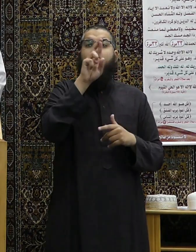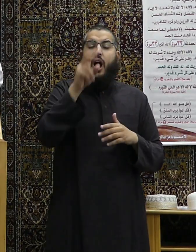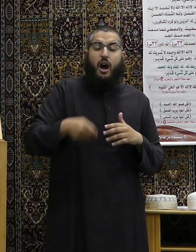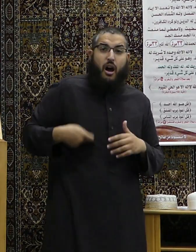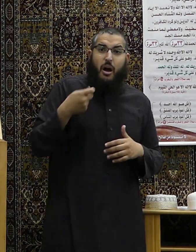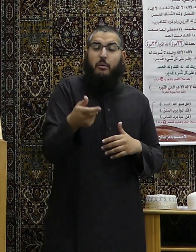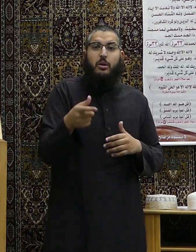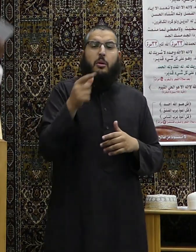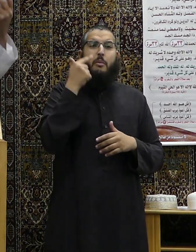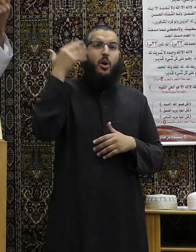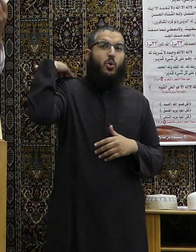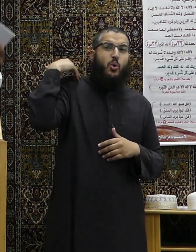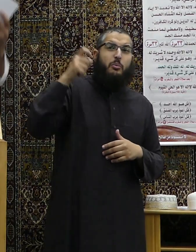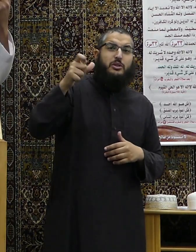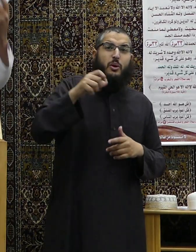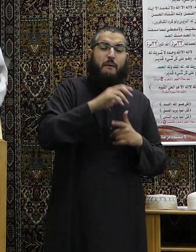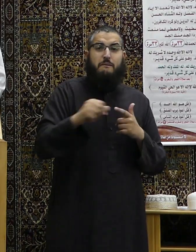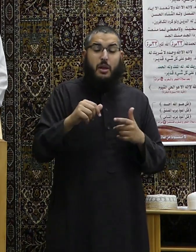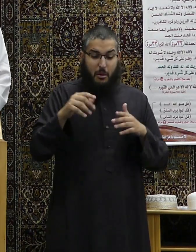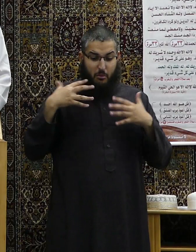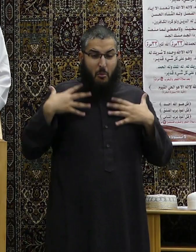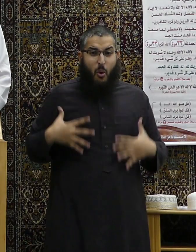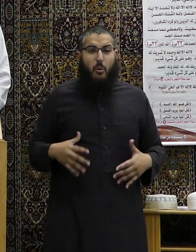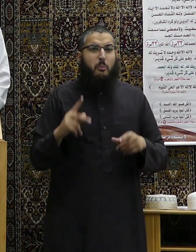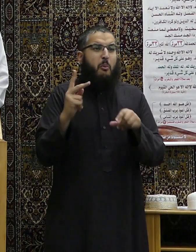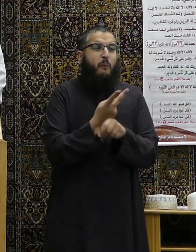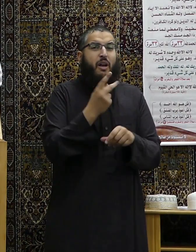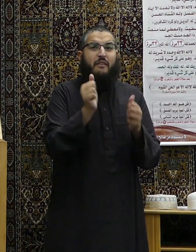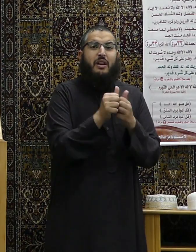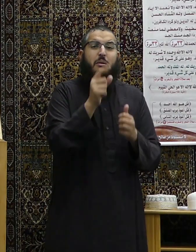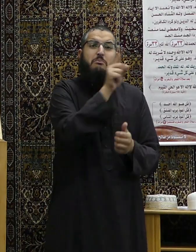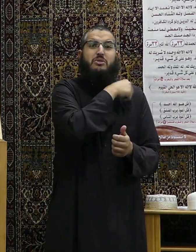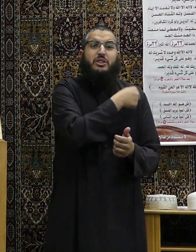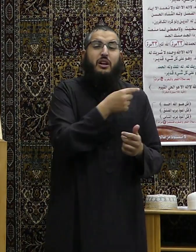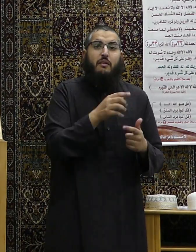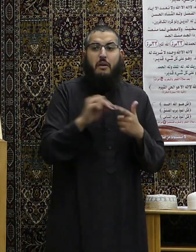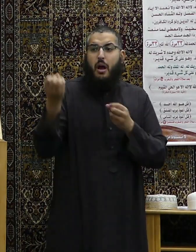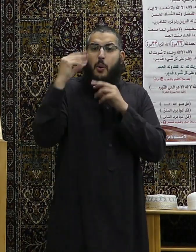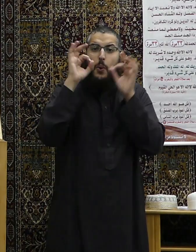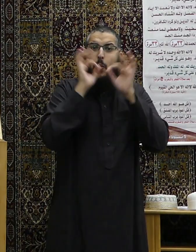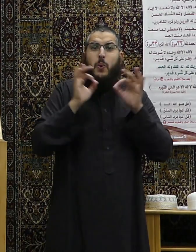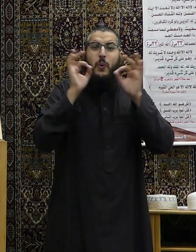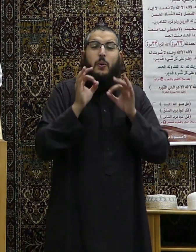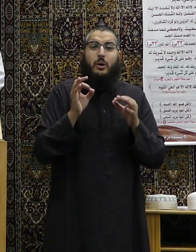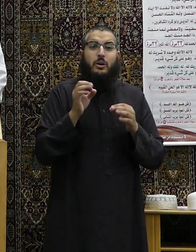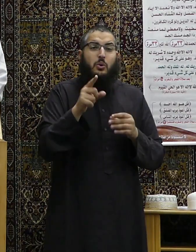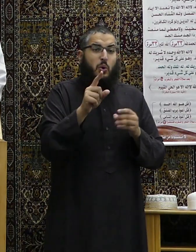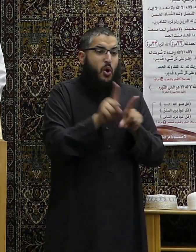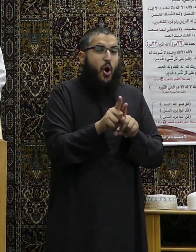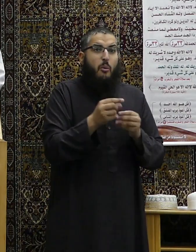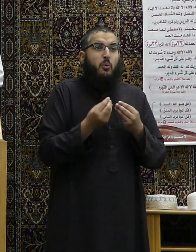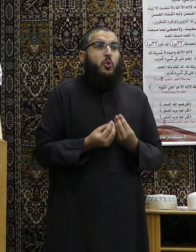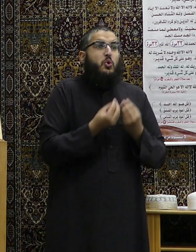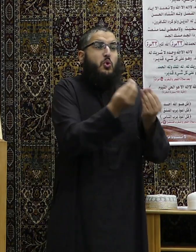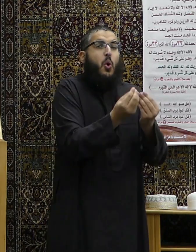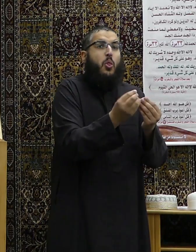parles sur le dos des gens. Tu utilises tes membres à mauvais escient. Tu fais pas de bonnes actions. T'es une clé pour le mal, une barrière